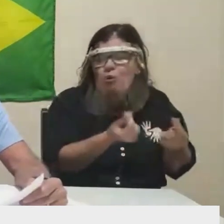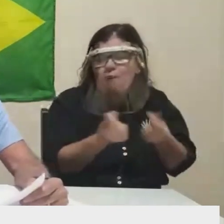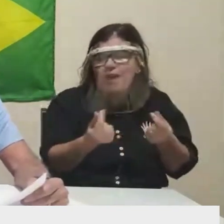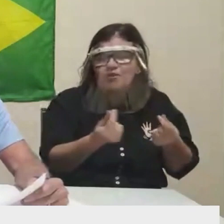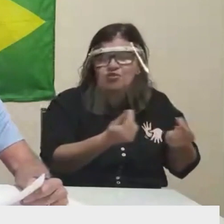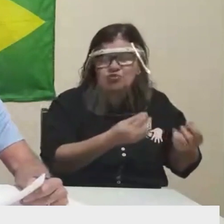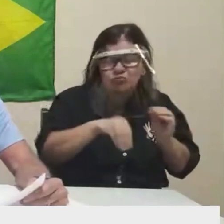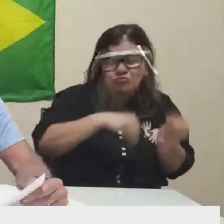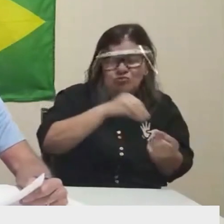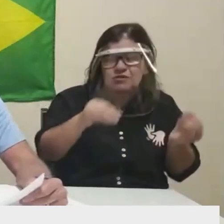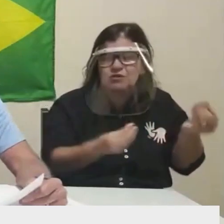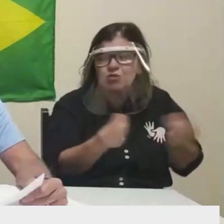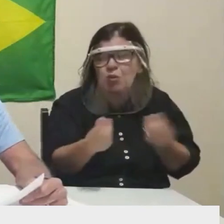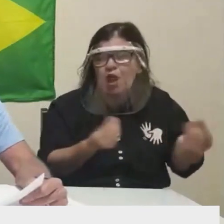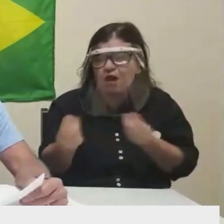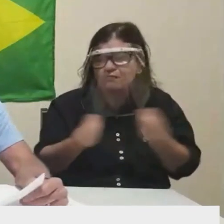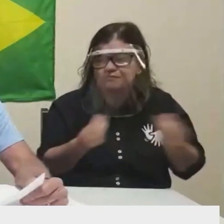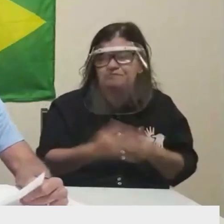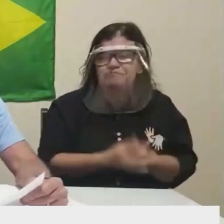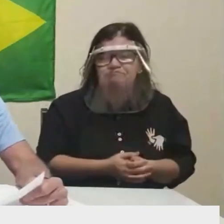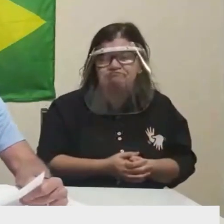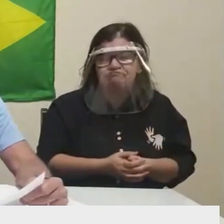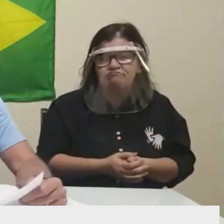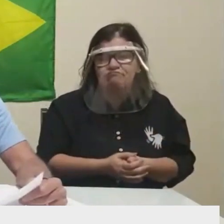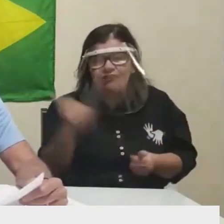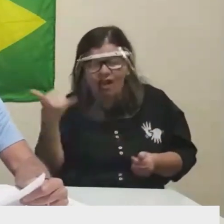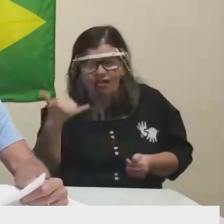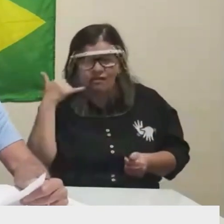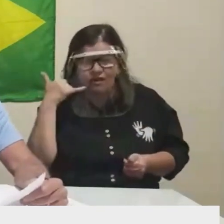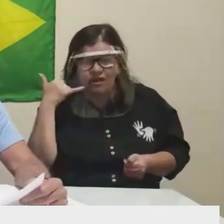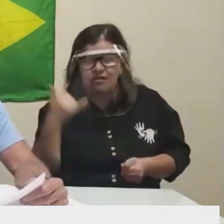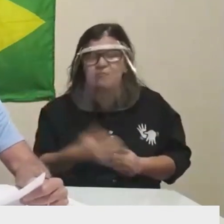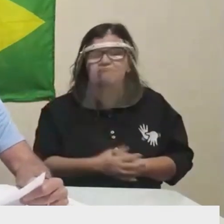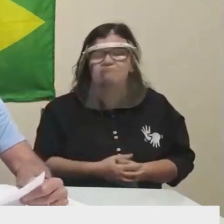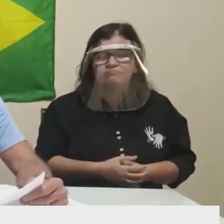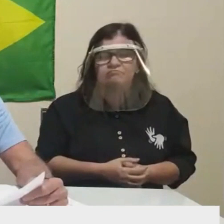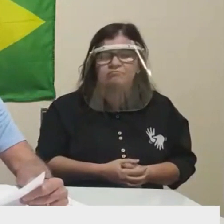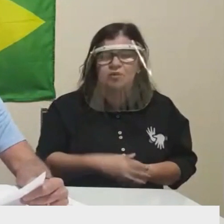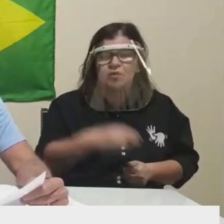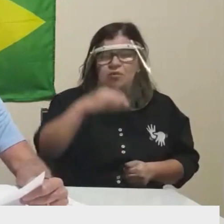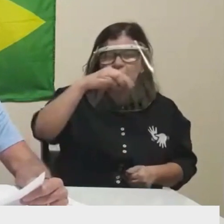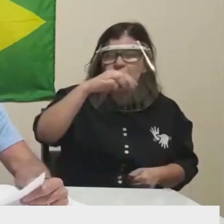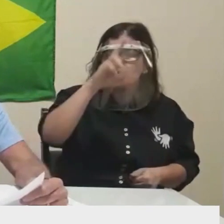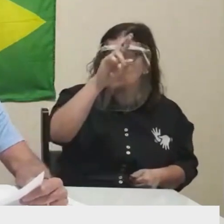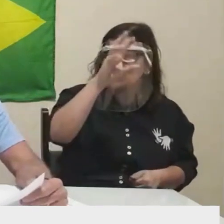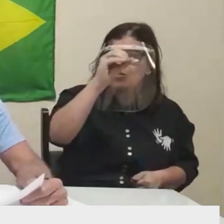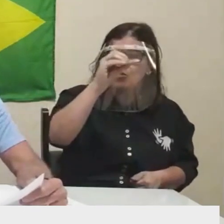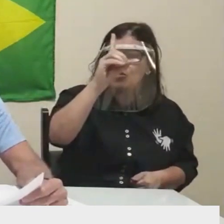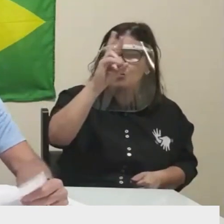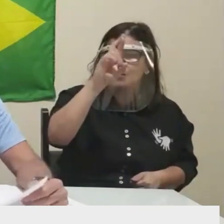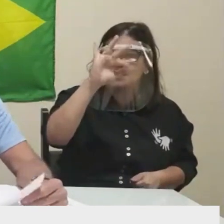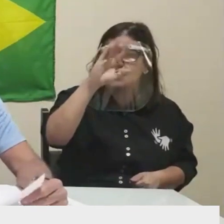líderes. Liguei naquele momento para o Rodrigo Maia, liguei para o Davi Alcolumbre também, presidente da Câmara do